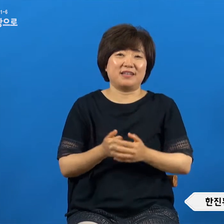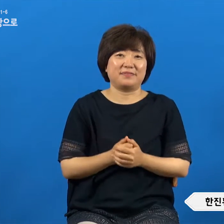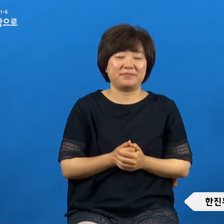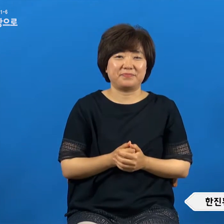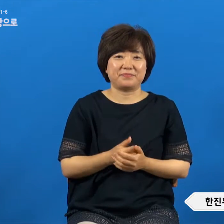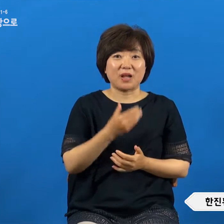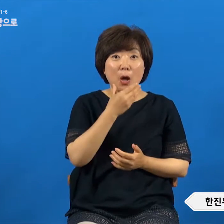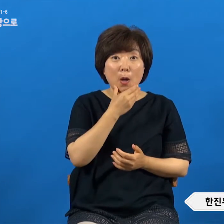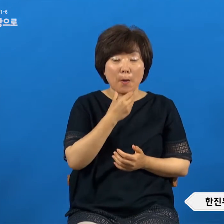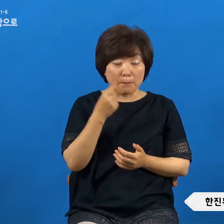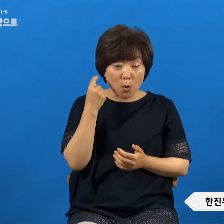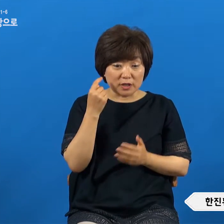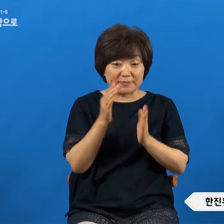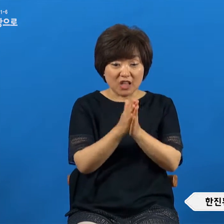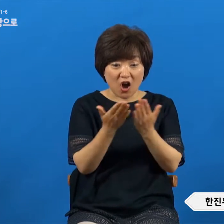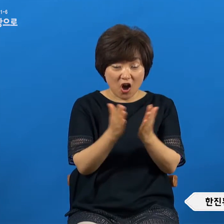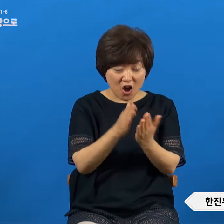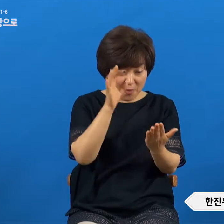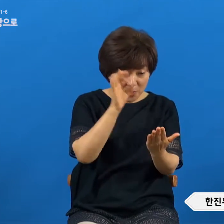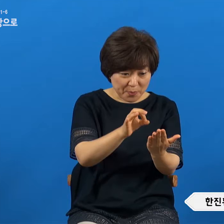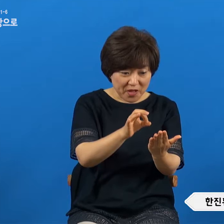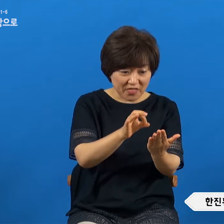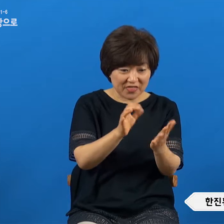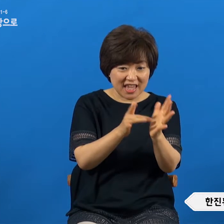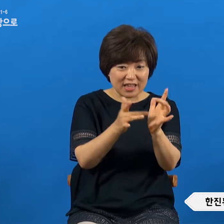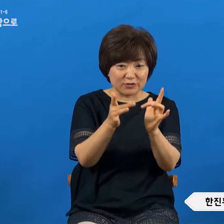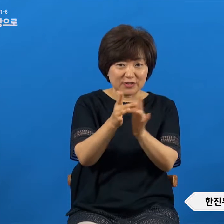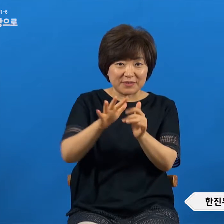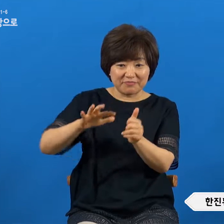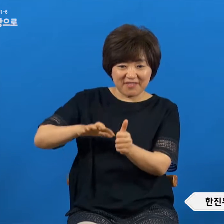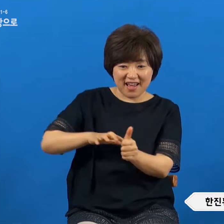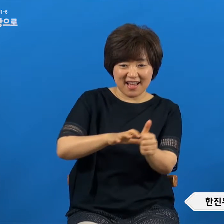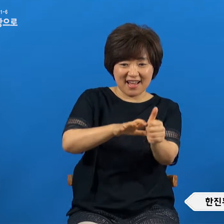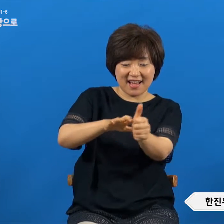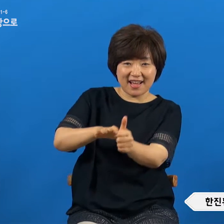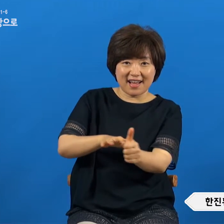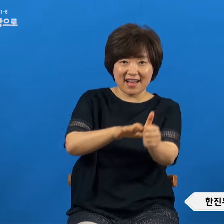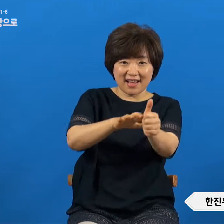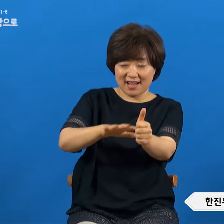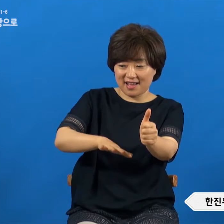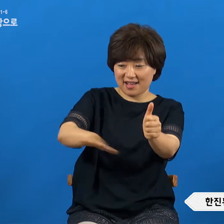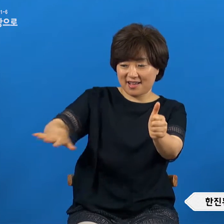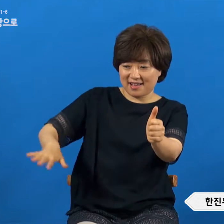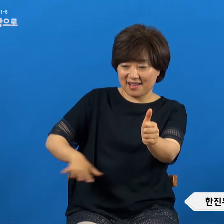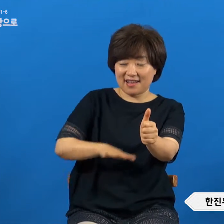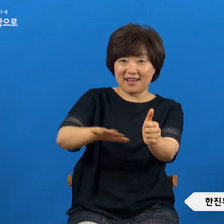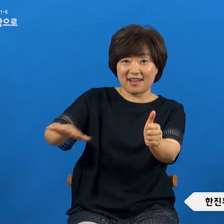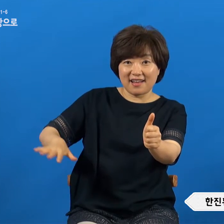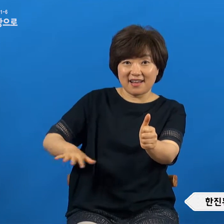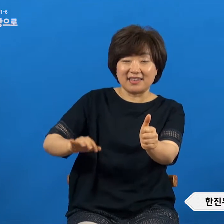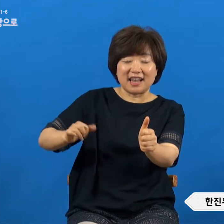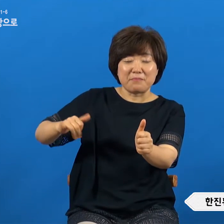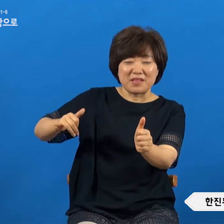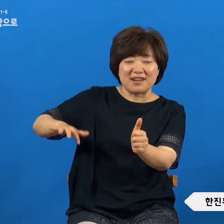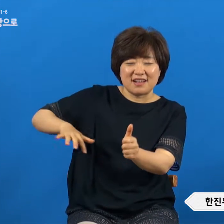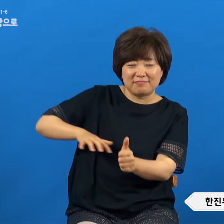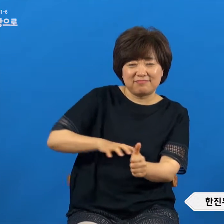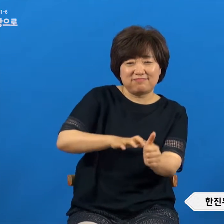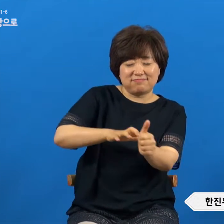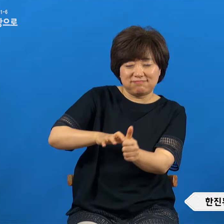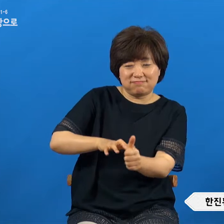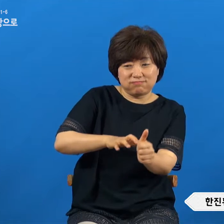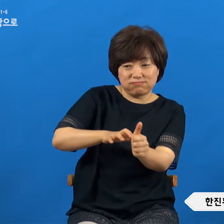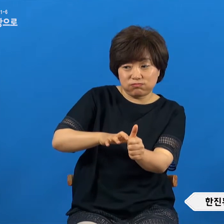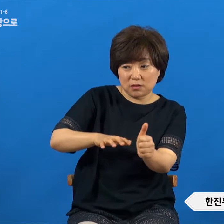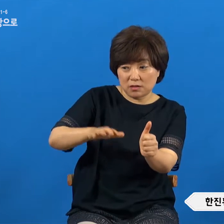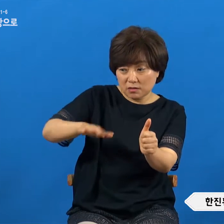우리가 복음서를 보면 예수님을 따랐던 사람들이 많은데 자세히 보면 그 따랐던